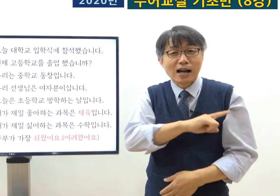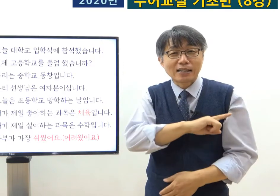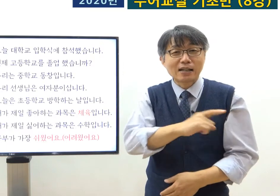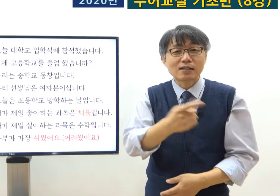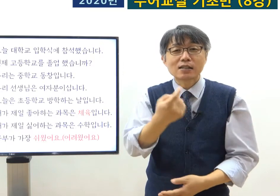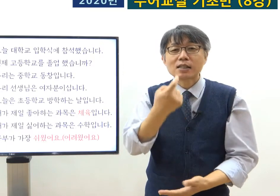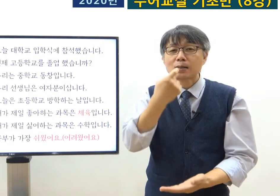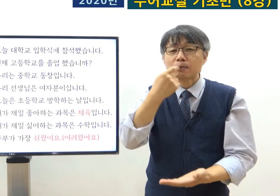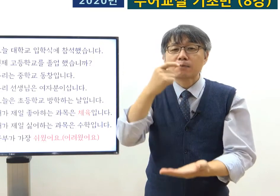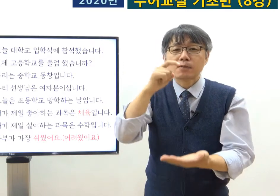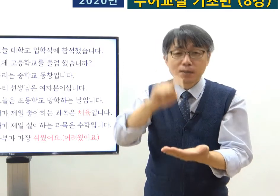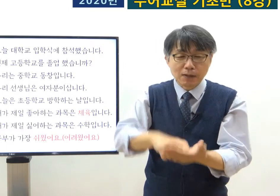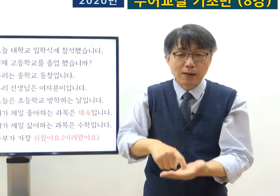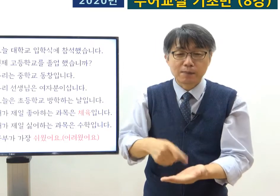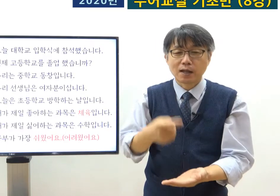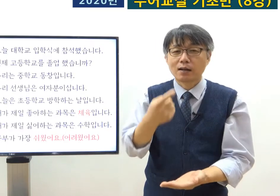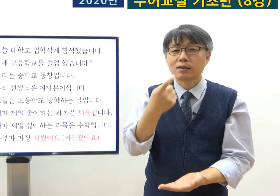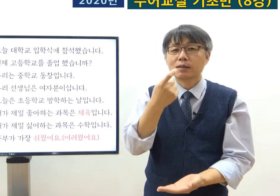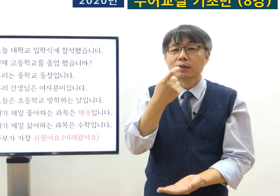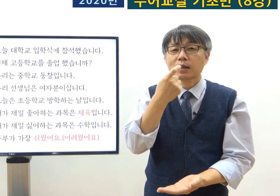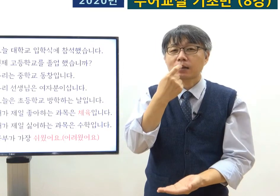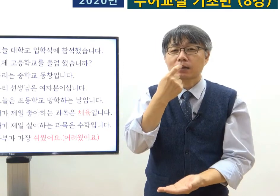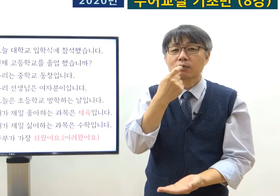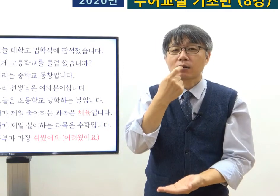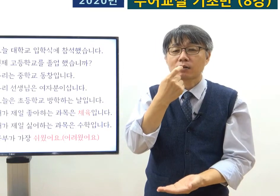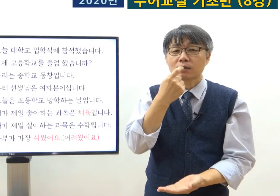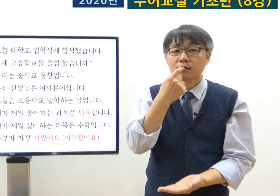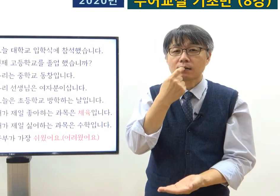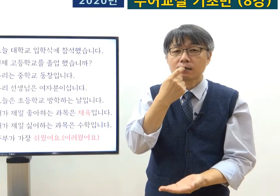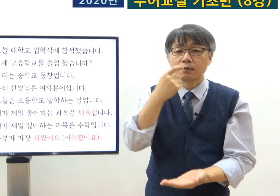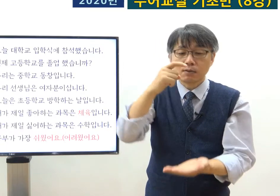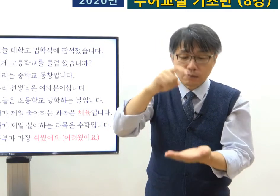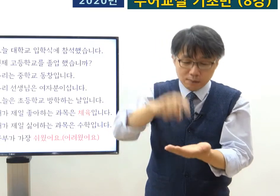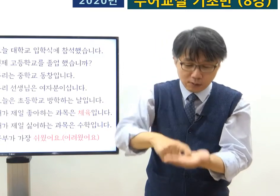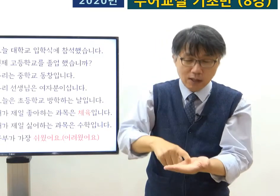가장 쉽다. 자, 입에다 살짝 대고요. 살짝 대고 밑으로 내리면